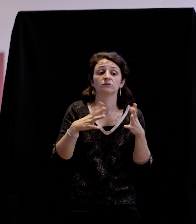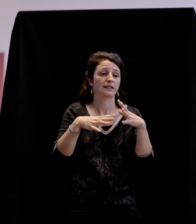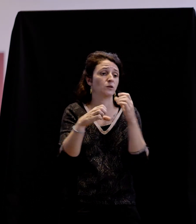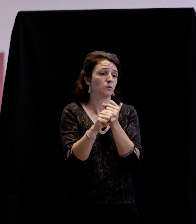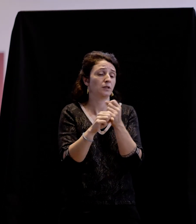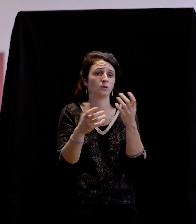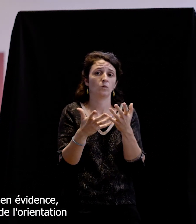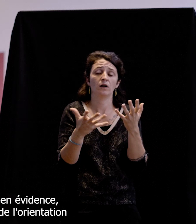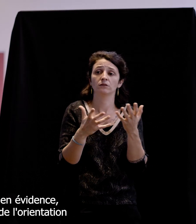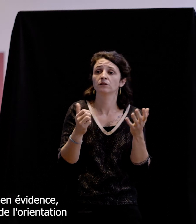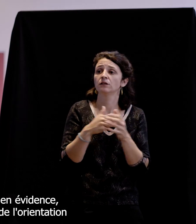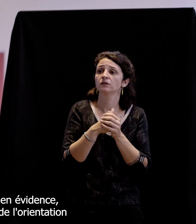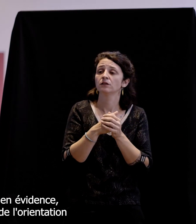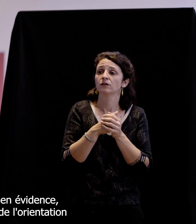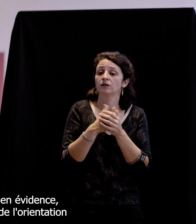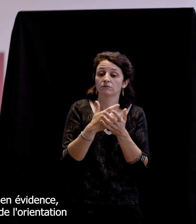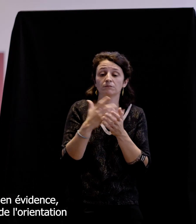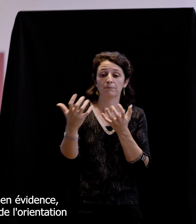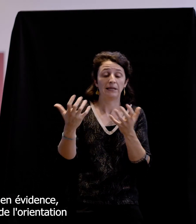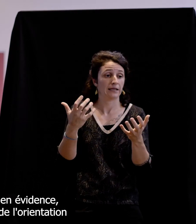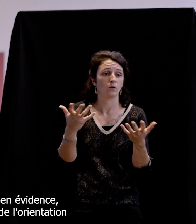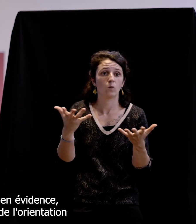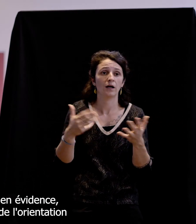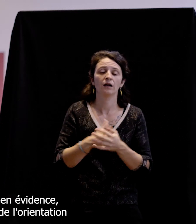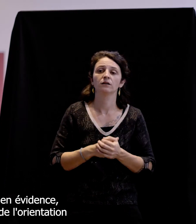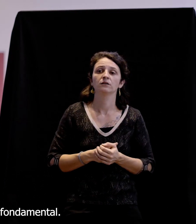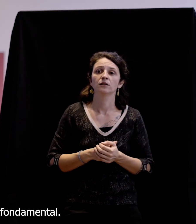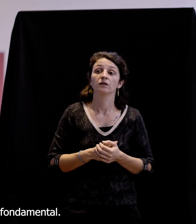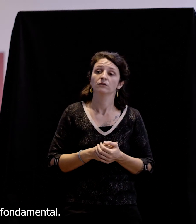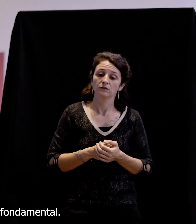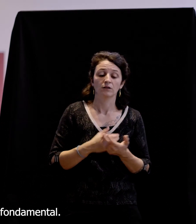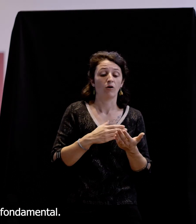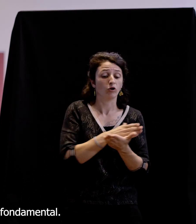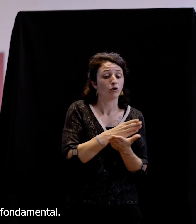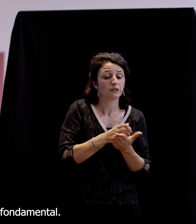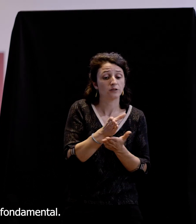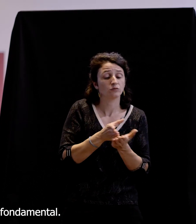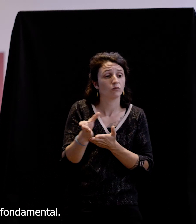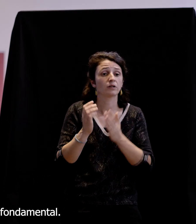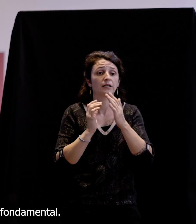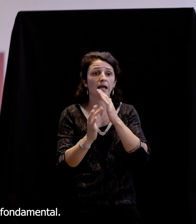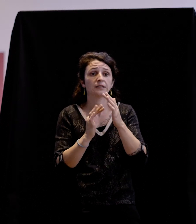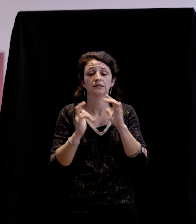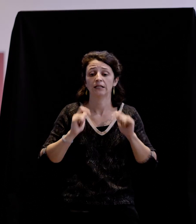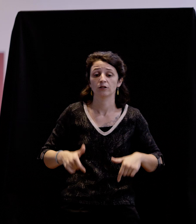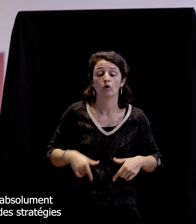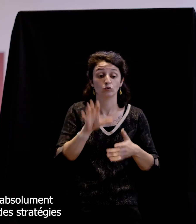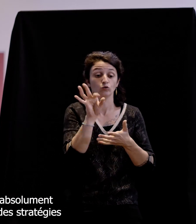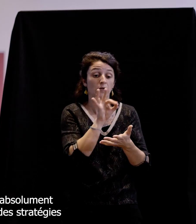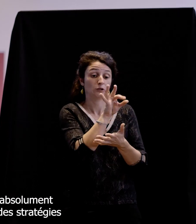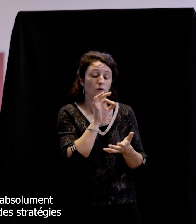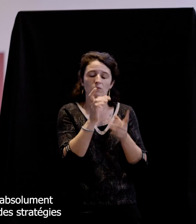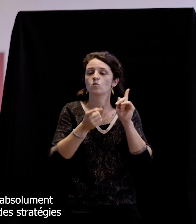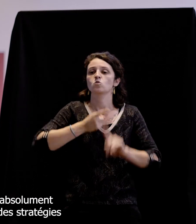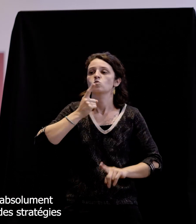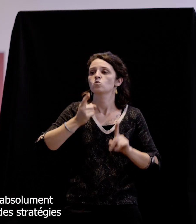que ce qui a été mis en évidence, c'est que le choix de l'orientation crèche-école est fondamental.